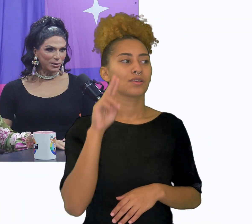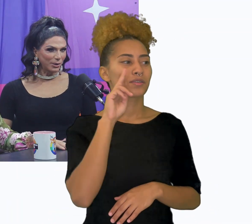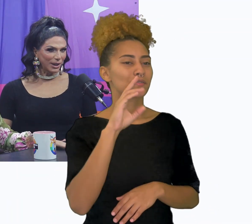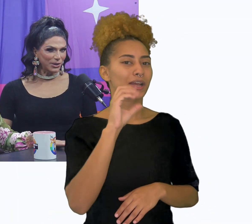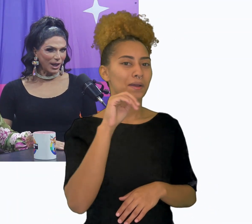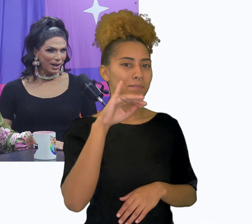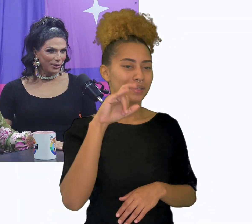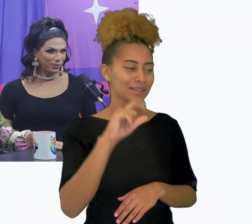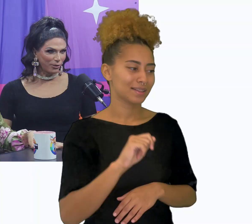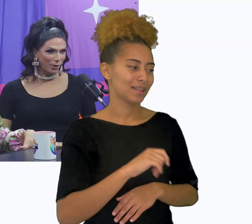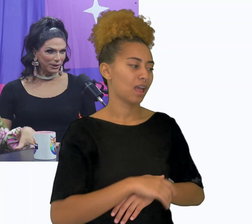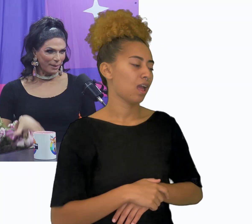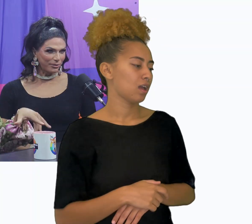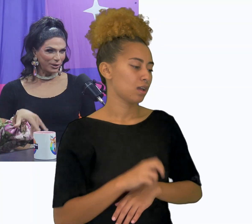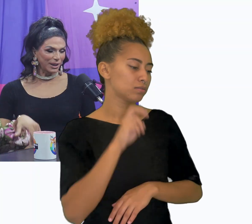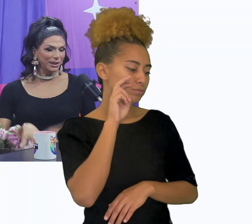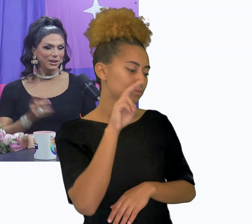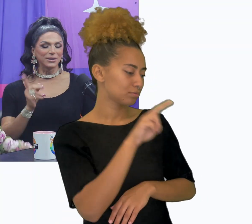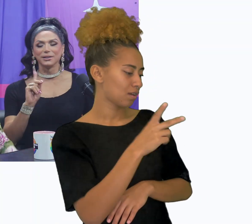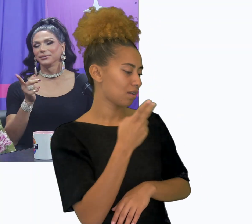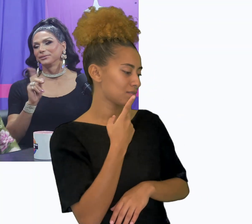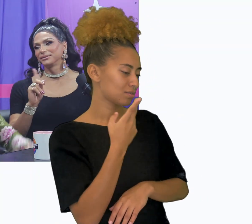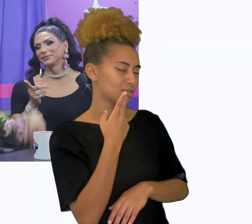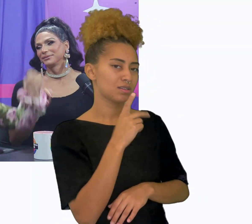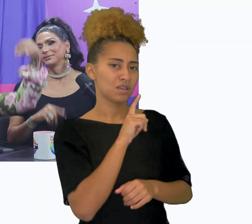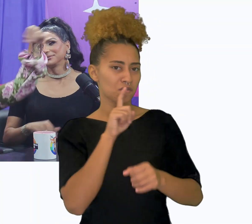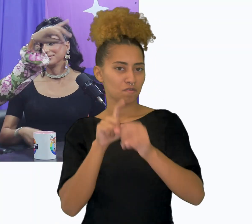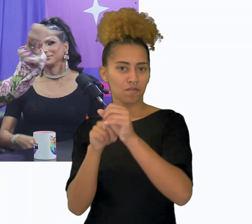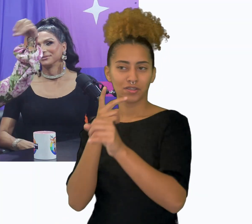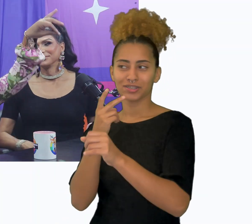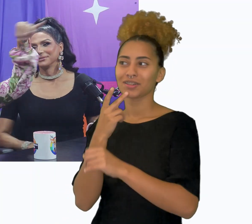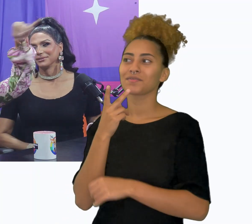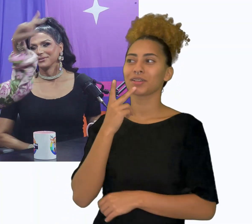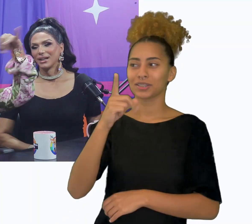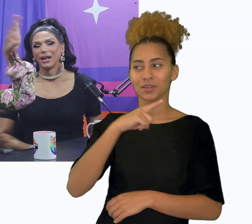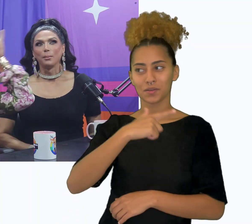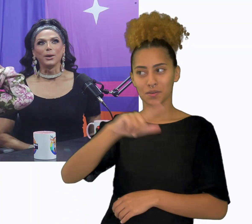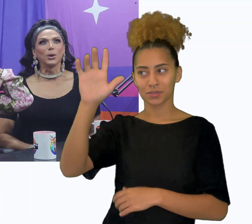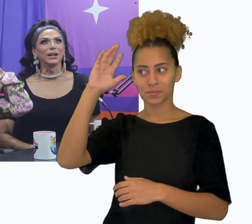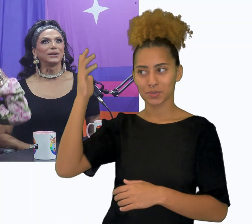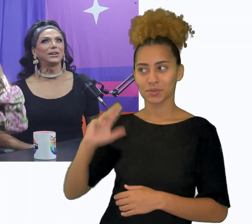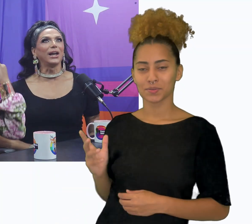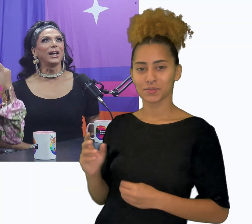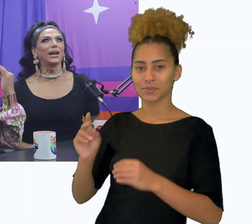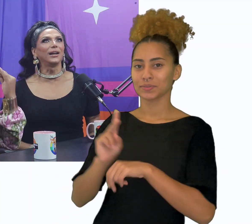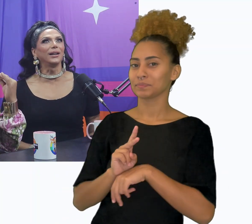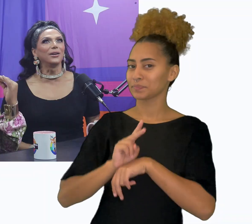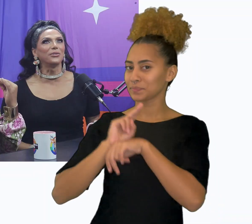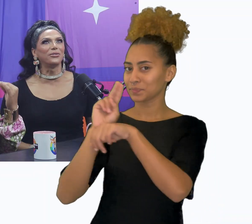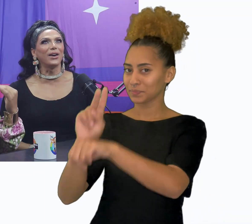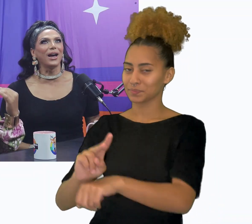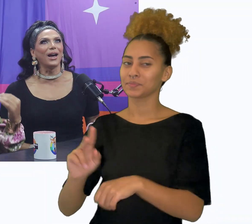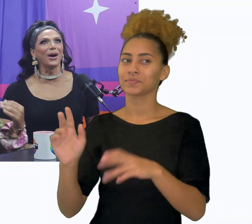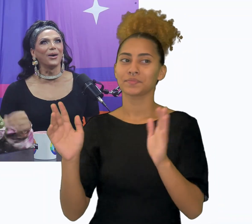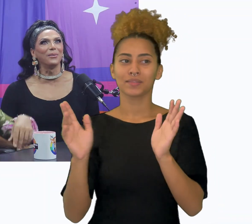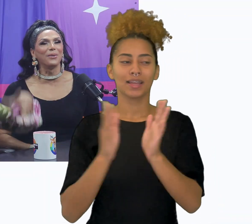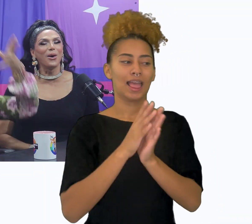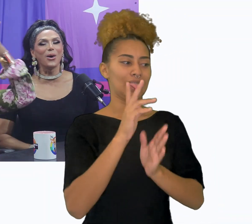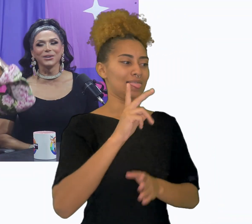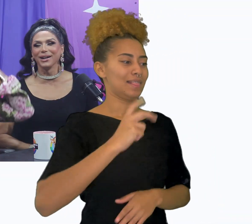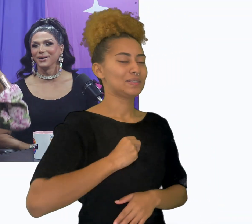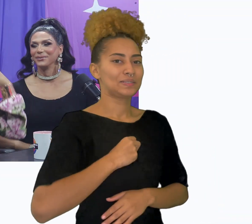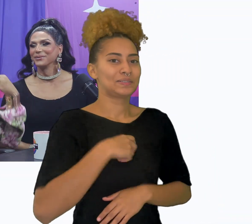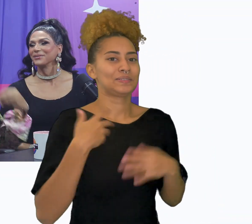com as coisinhas de montagem, eu vou voltar pra Fortaleza. eu disse, eu tenho uma peruca sobrando, uma peruca, ó. terrível.